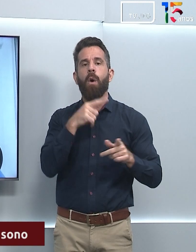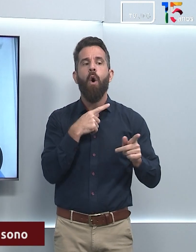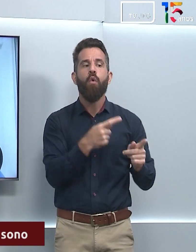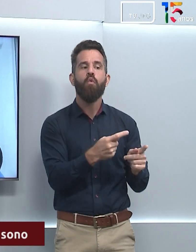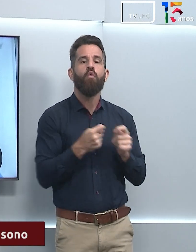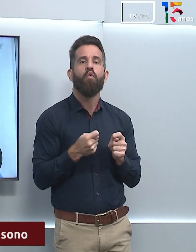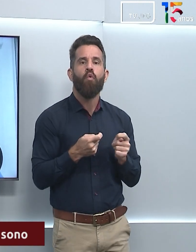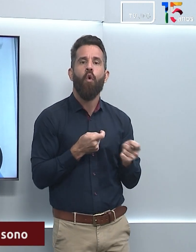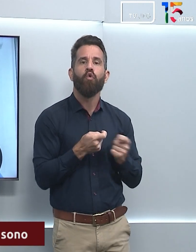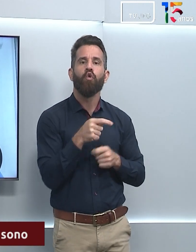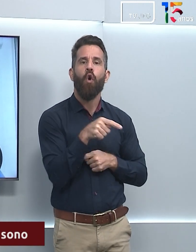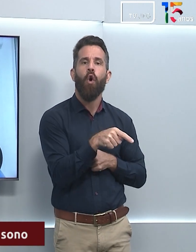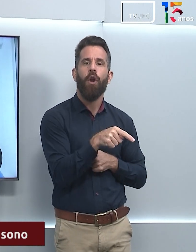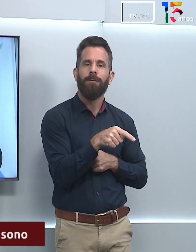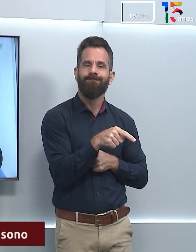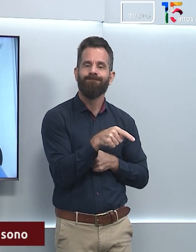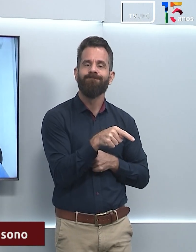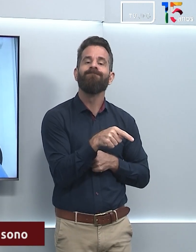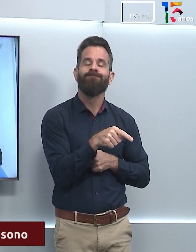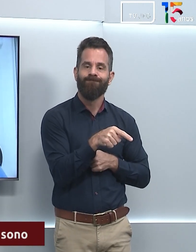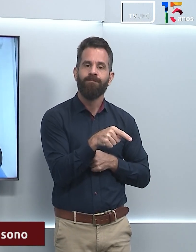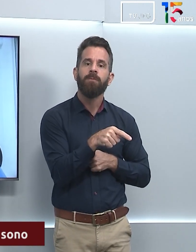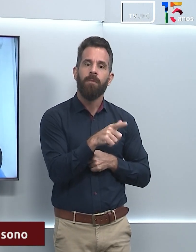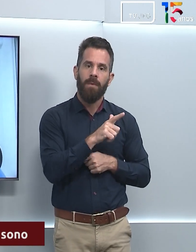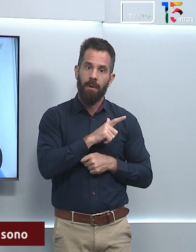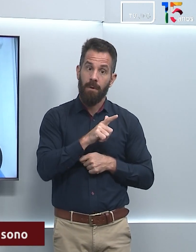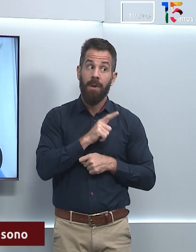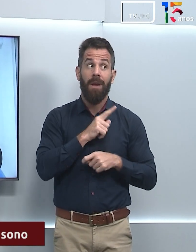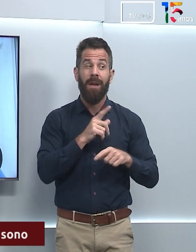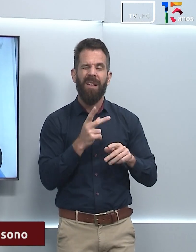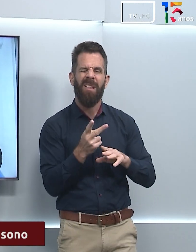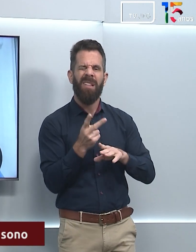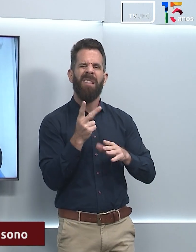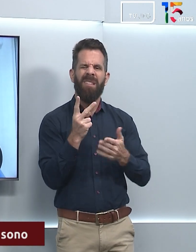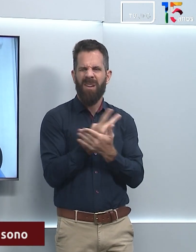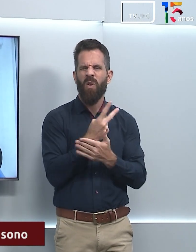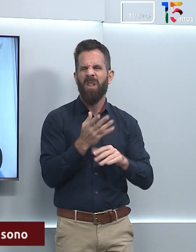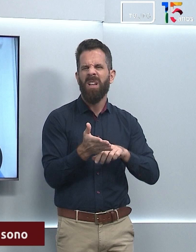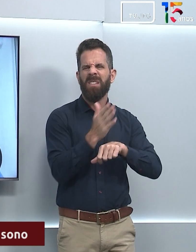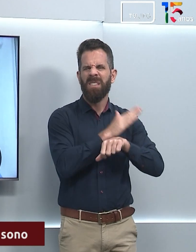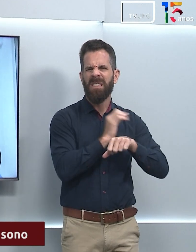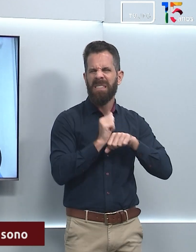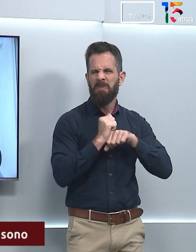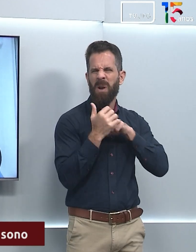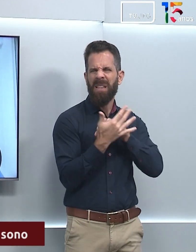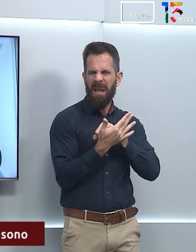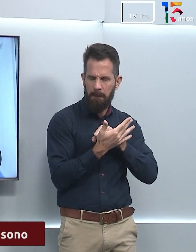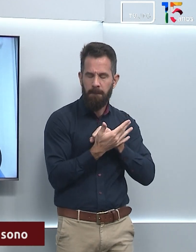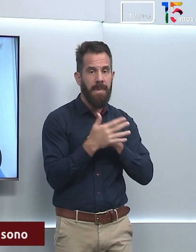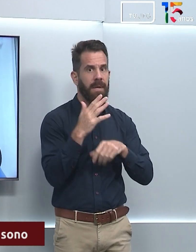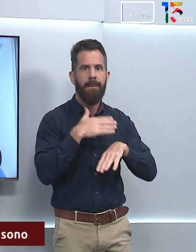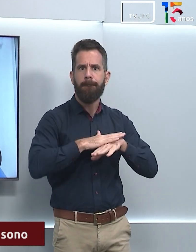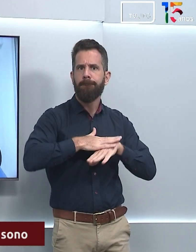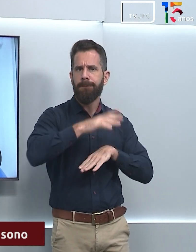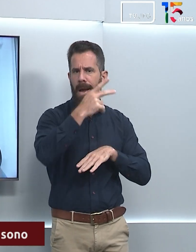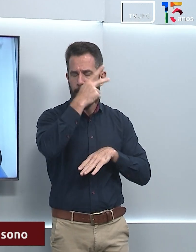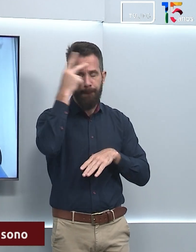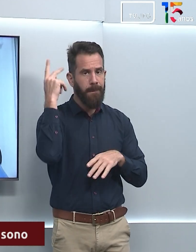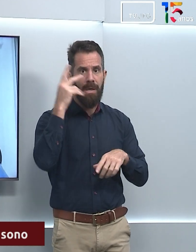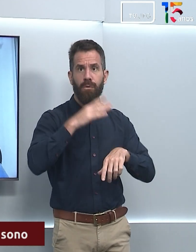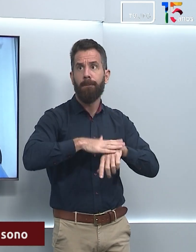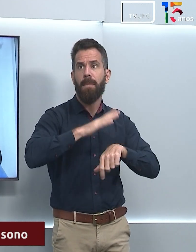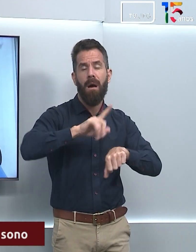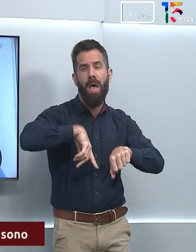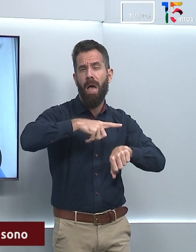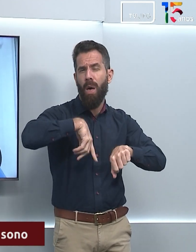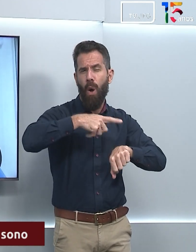até uma das coisas que aconteceu muito na pandemia, e continua acontecendo, esse excesso de luz da tecnologia, principalmente, mas qualquer outra